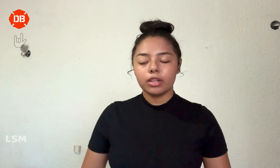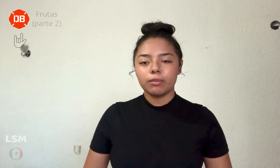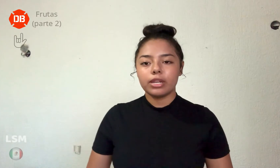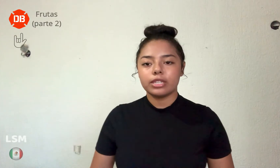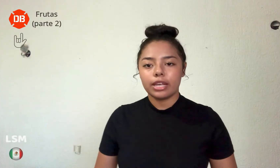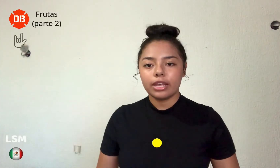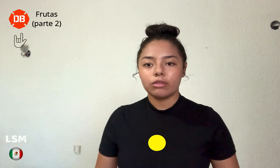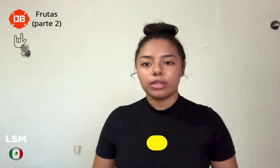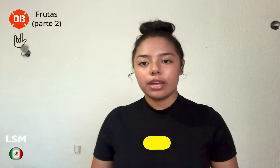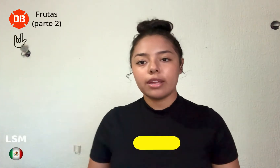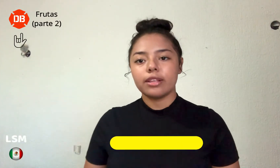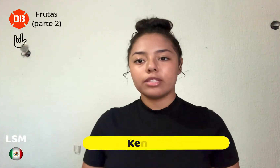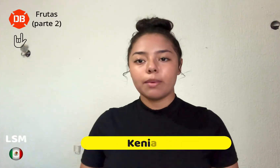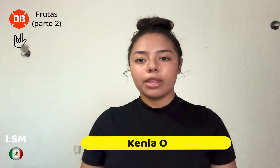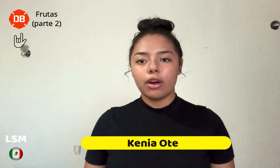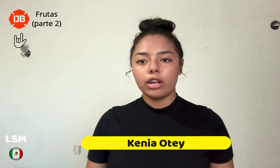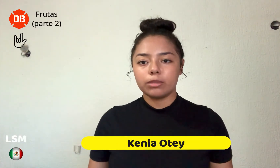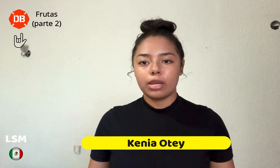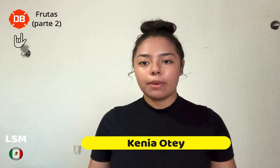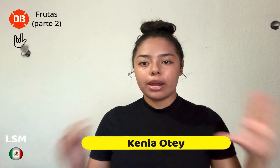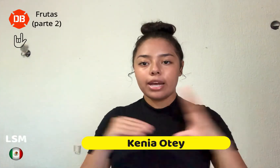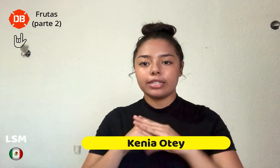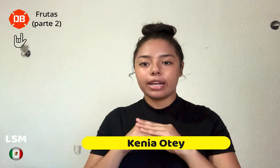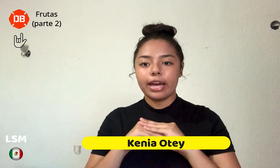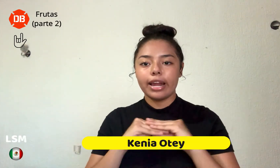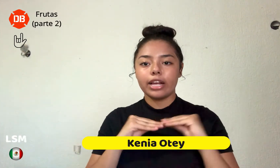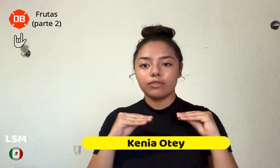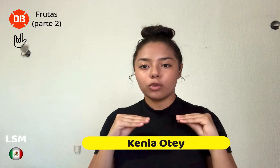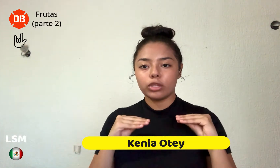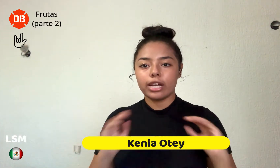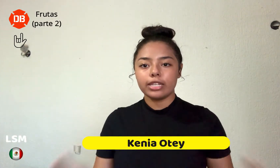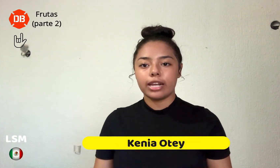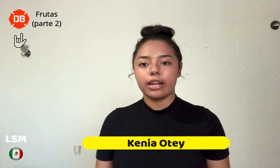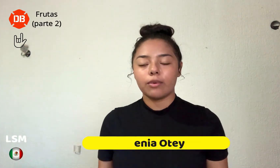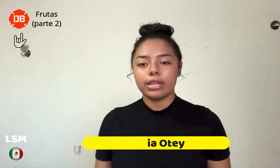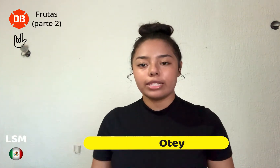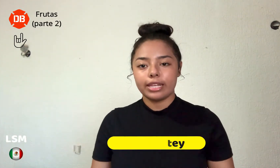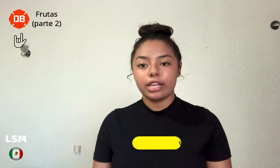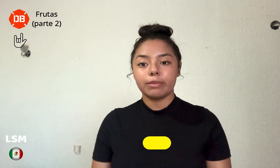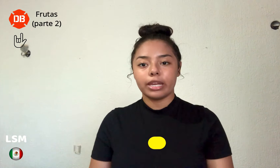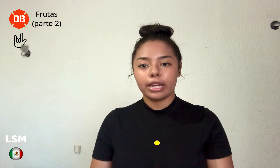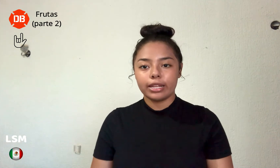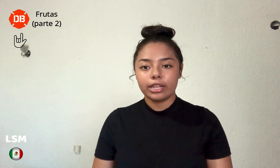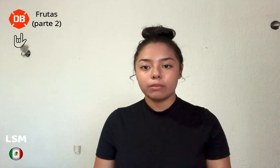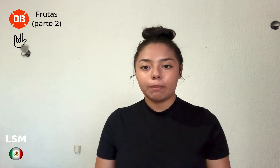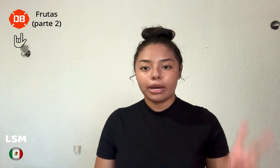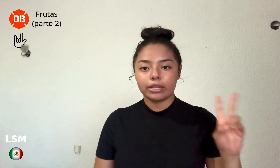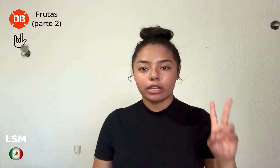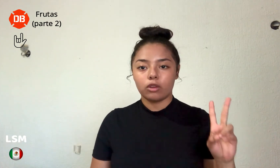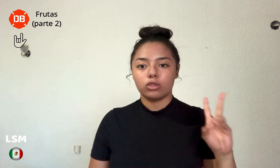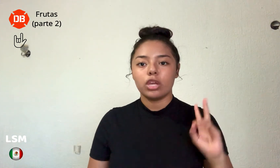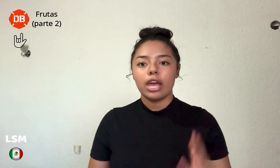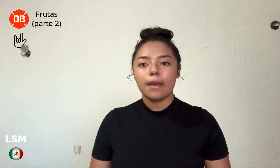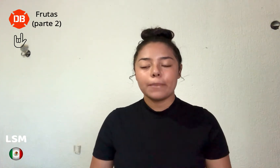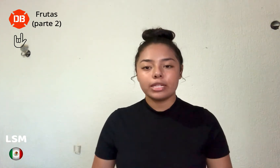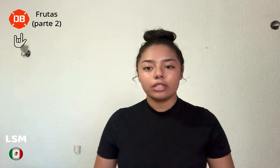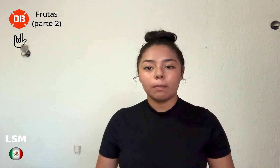mi nombre es Kenia Opté y en este video les voy a hablar acerca de las frutas en lengua de señas mexicanas, parte 2, empezando por